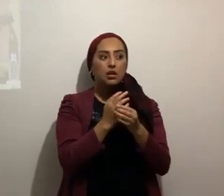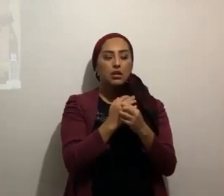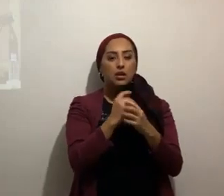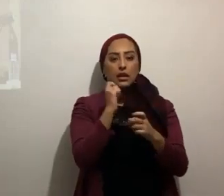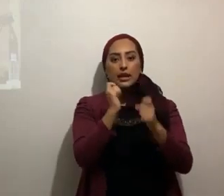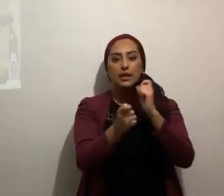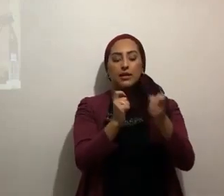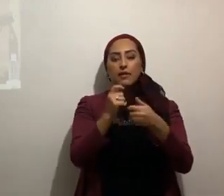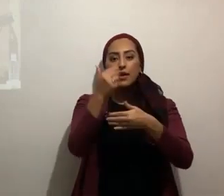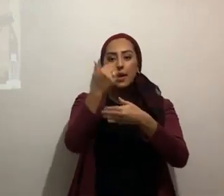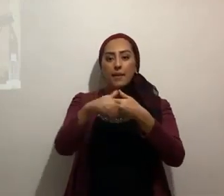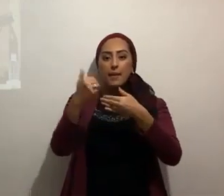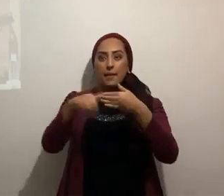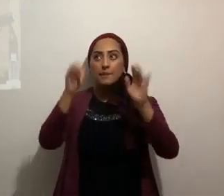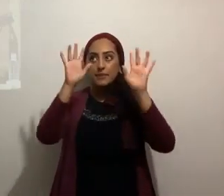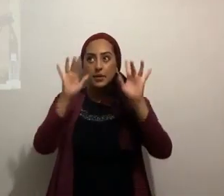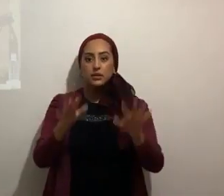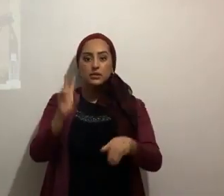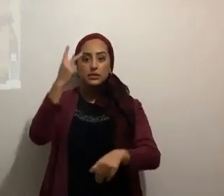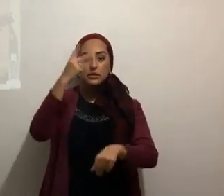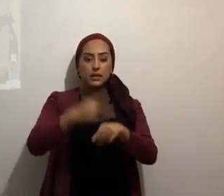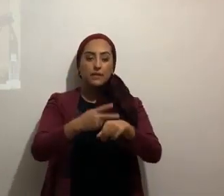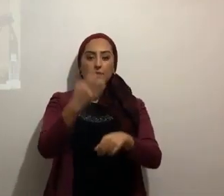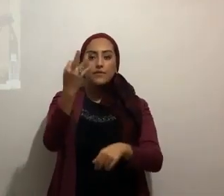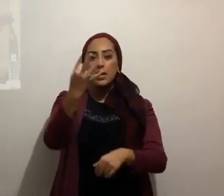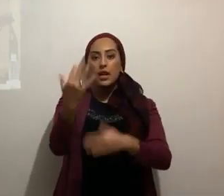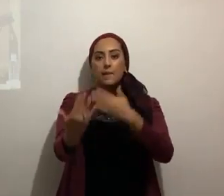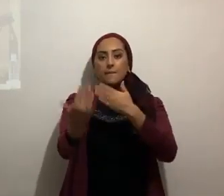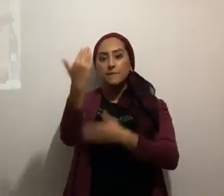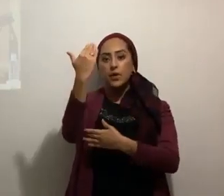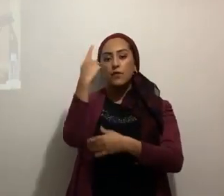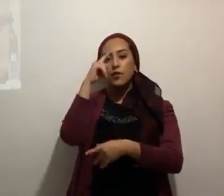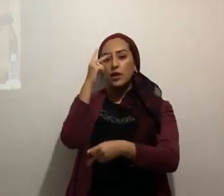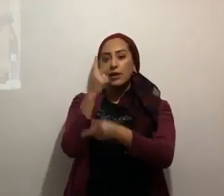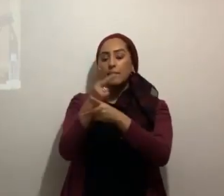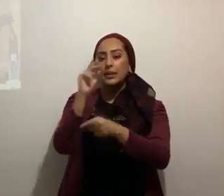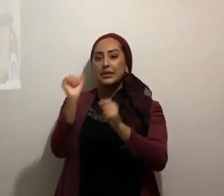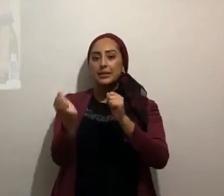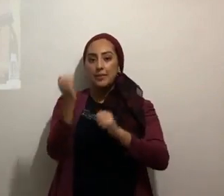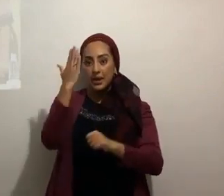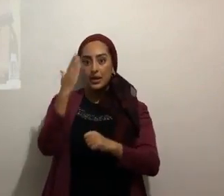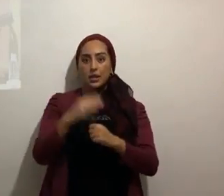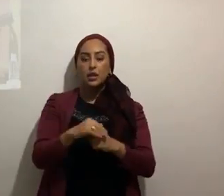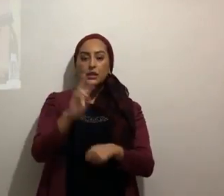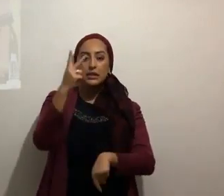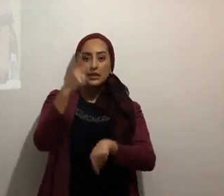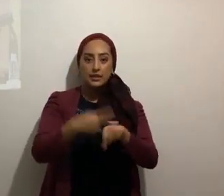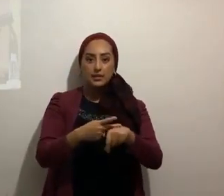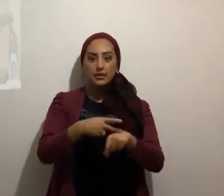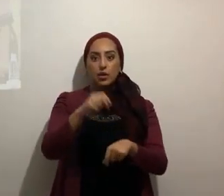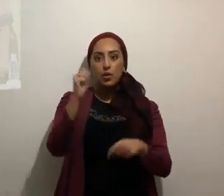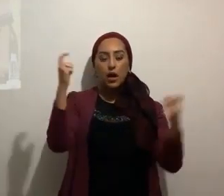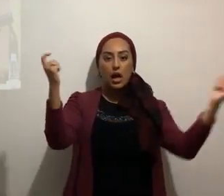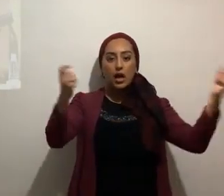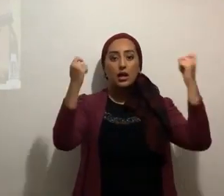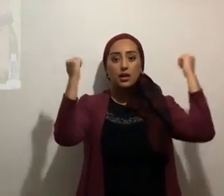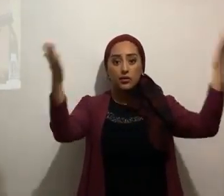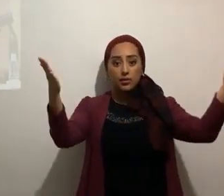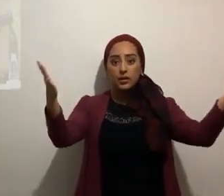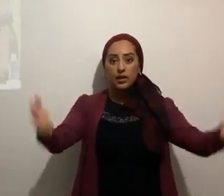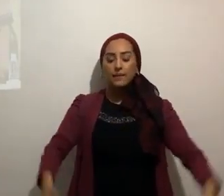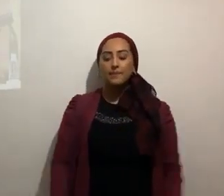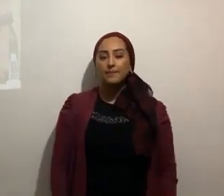dotación de maná doble el viernes en la mañana, para que se guardara el Shabbat. Doble.